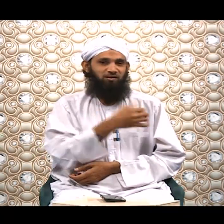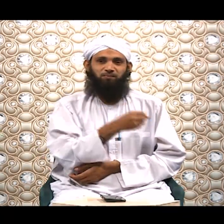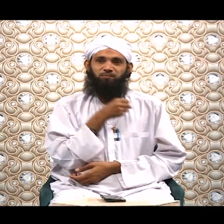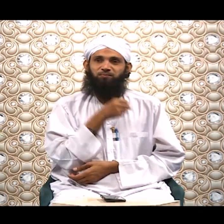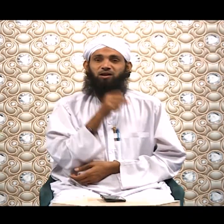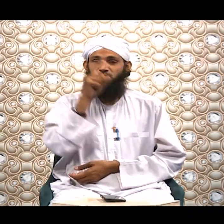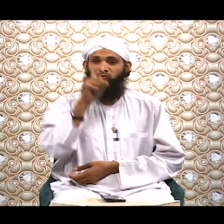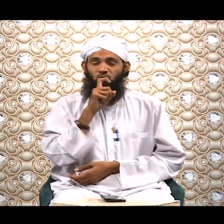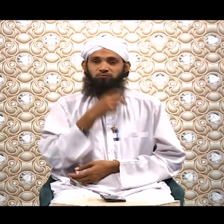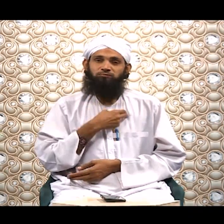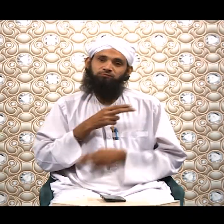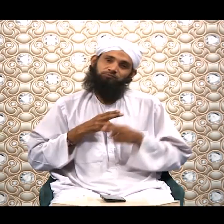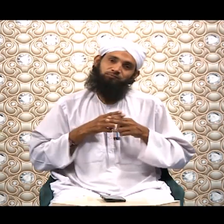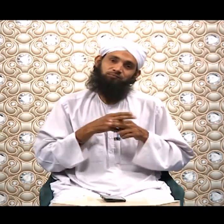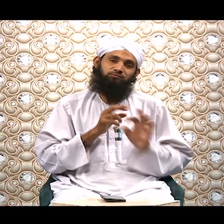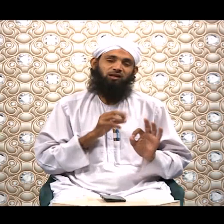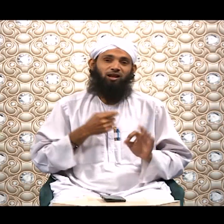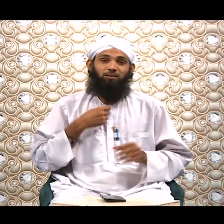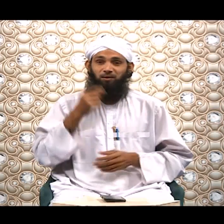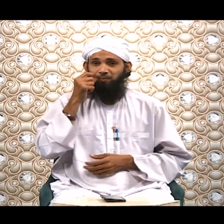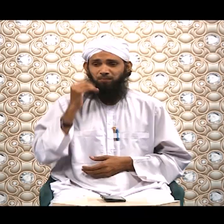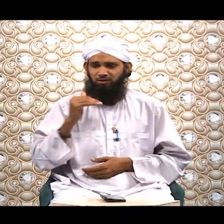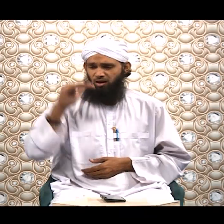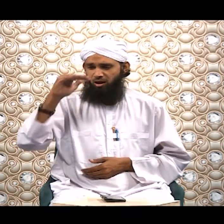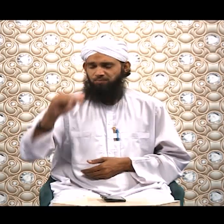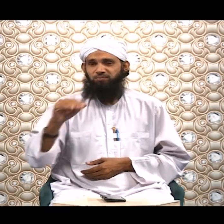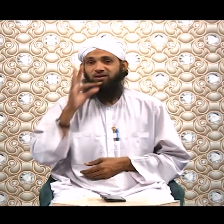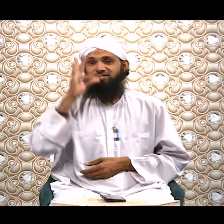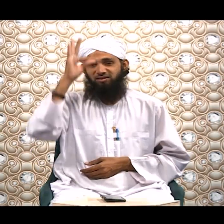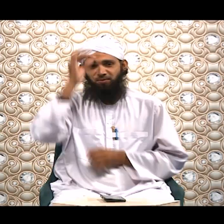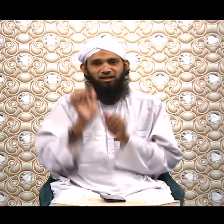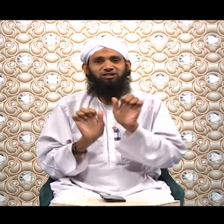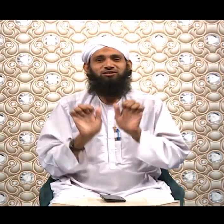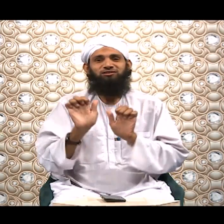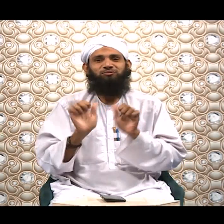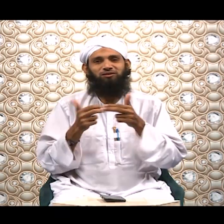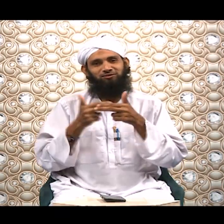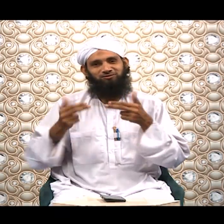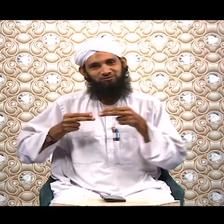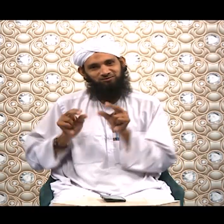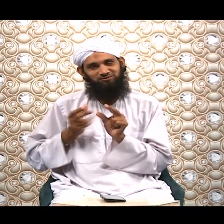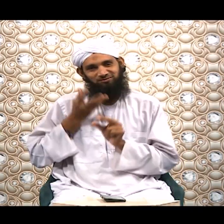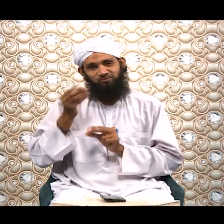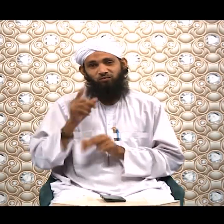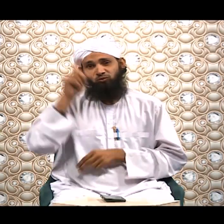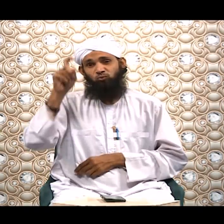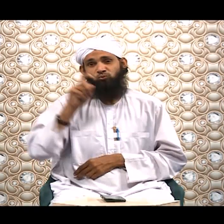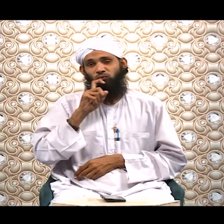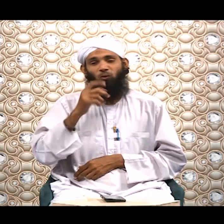نے یہ سارا ماجرا اپنے کم عمر بیٹے حضرت اسماعیل علیہ السلام کو بھی بتا دیا کہ اللہ پاک کا فرمان ہے کہ میں